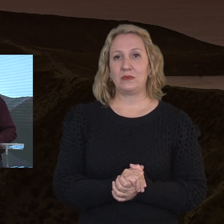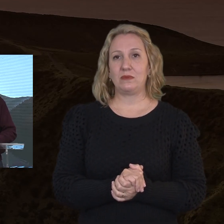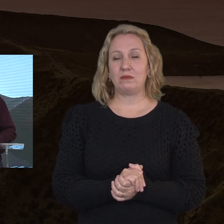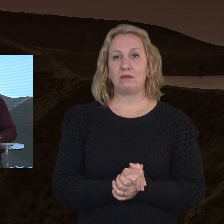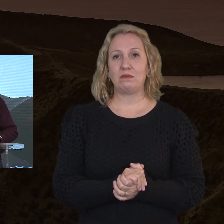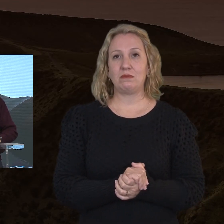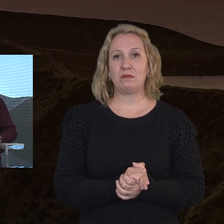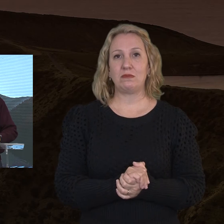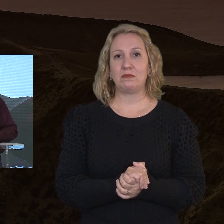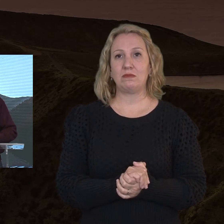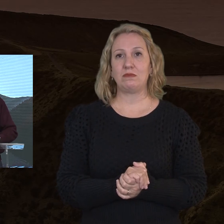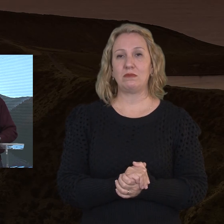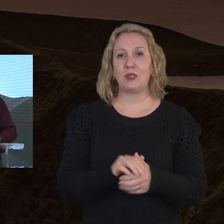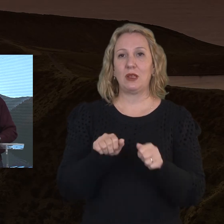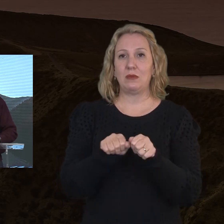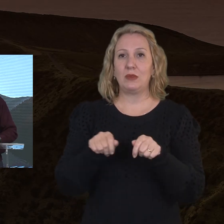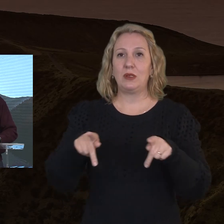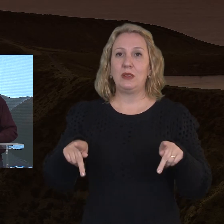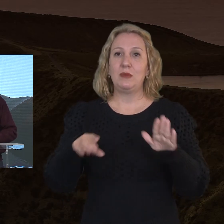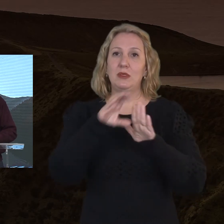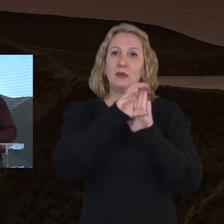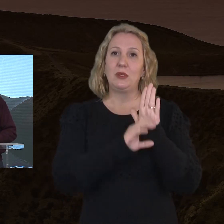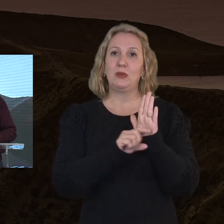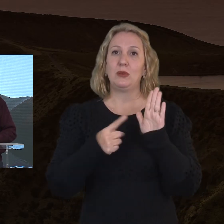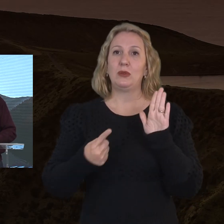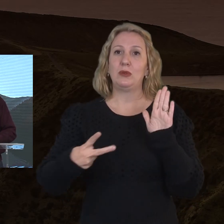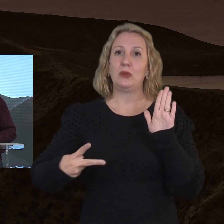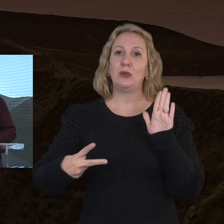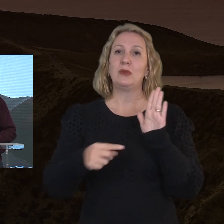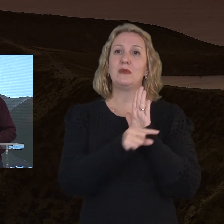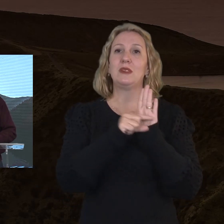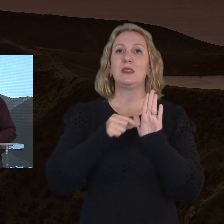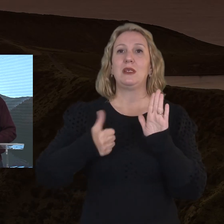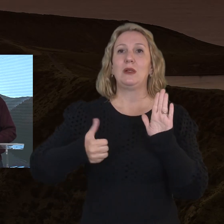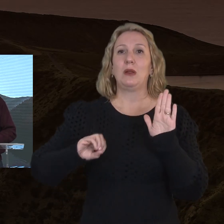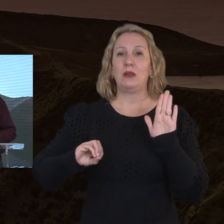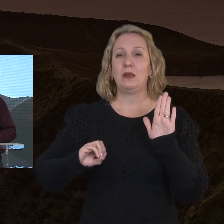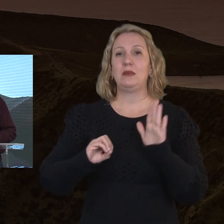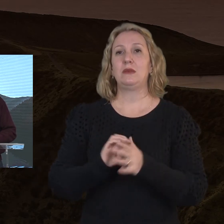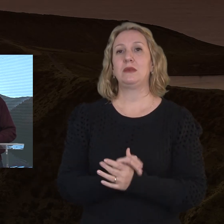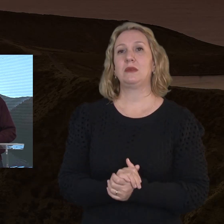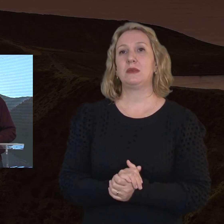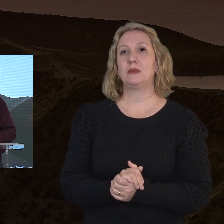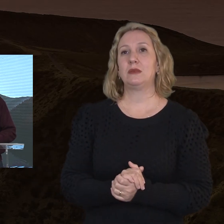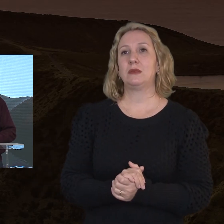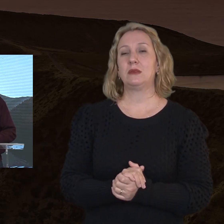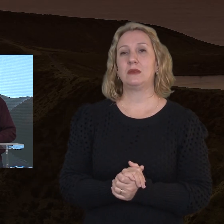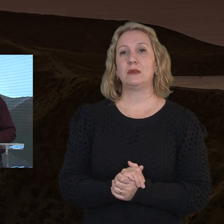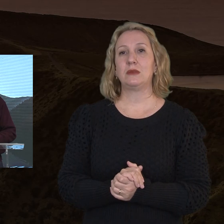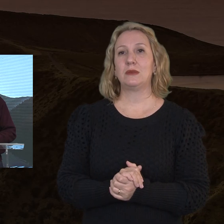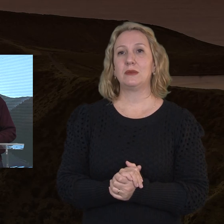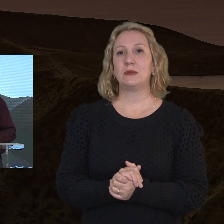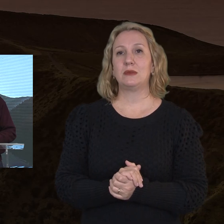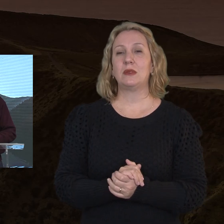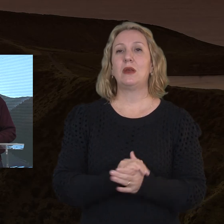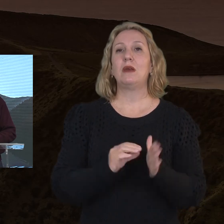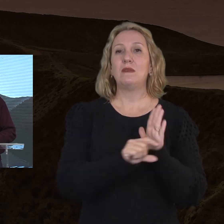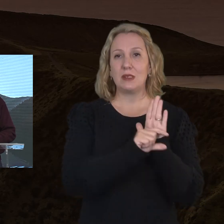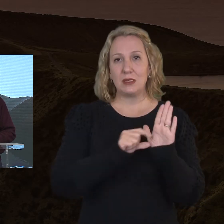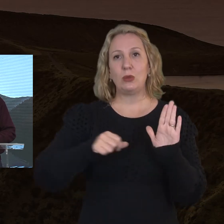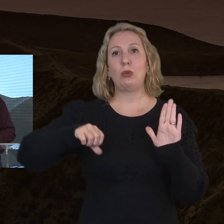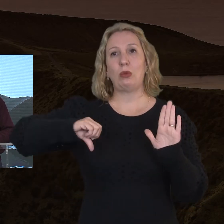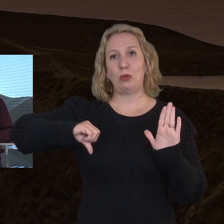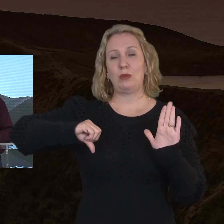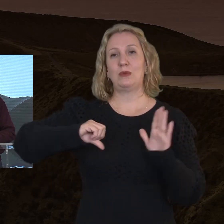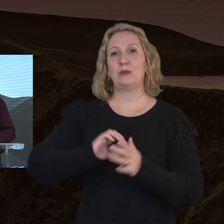no capítulo 12 de apocalipse versículo 10 agora a não vamos ver o nove